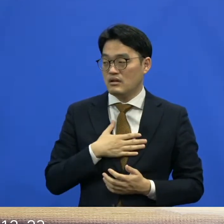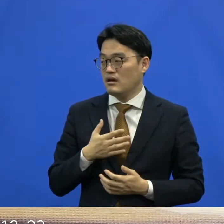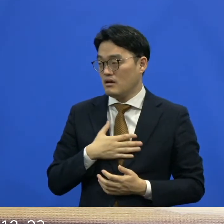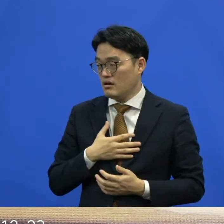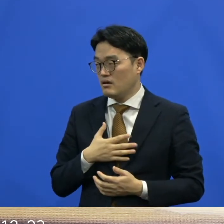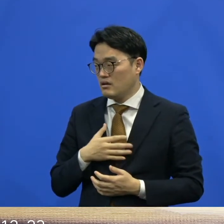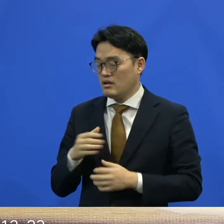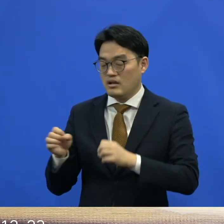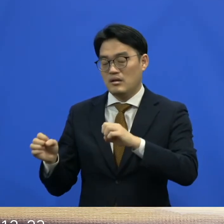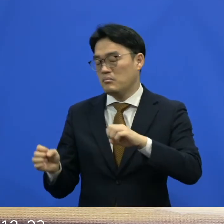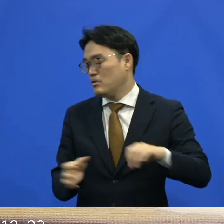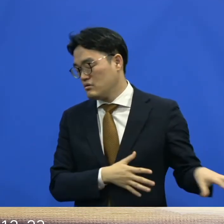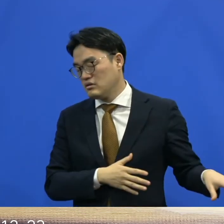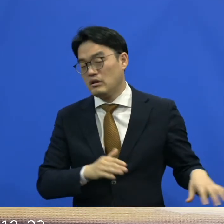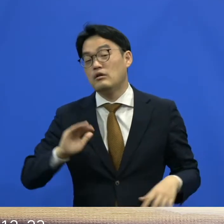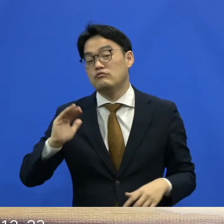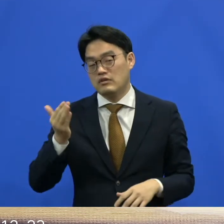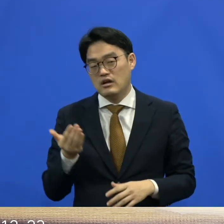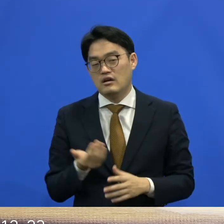여러분,